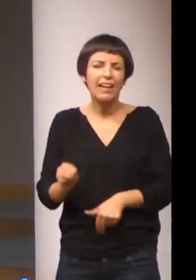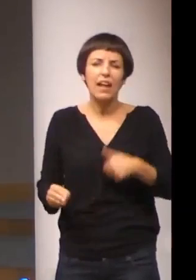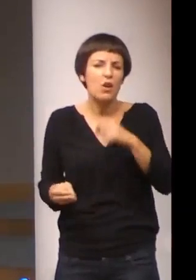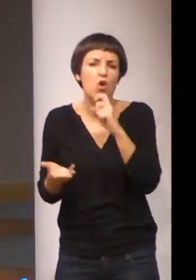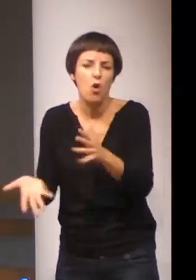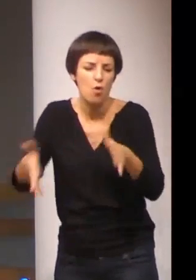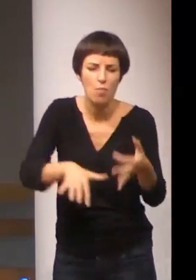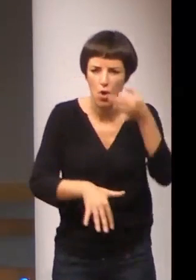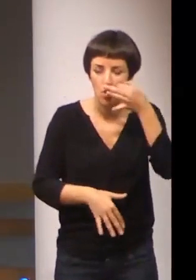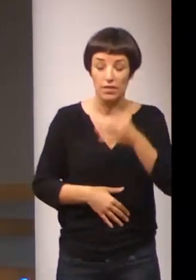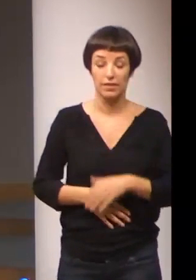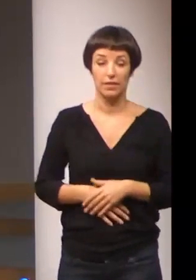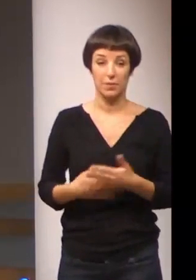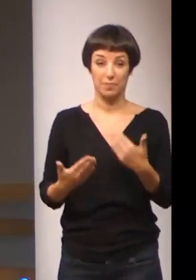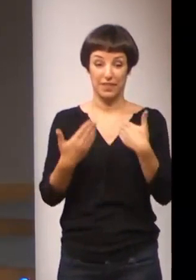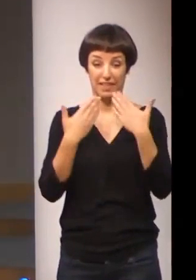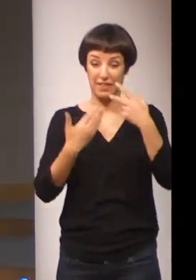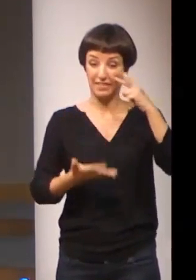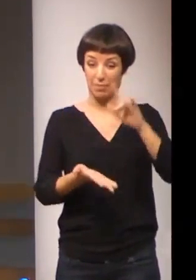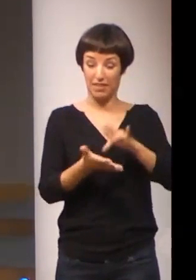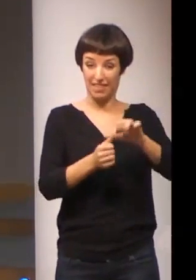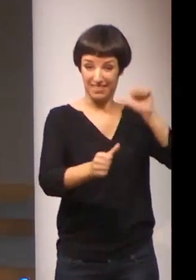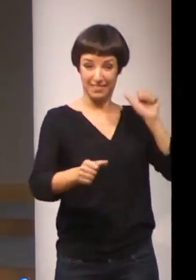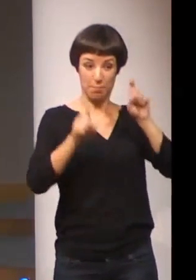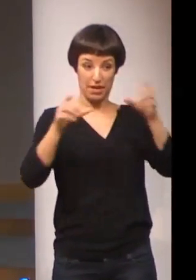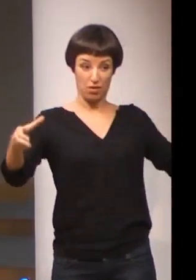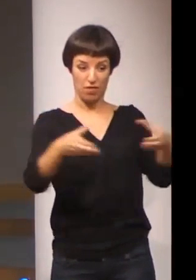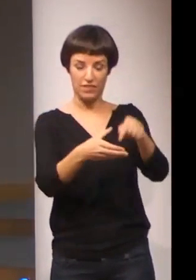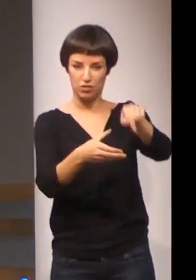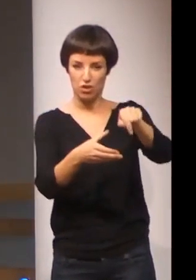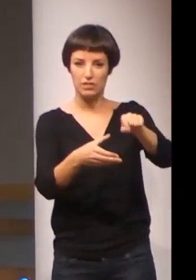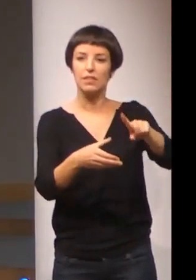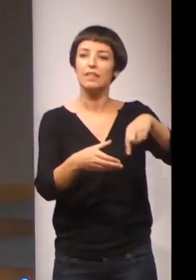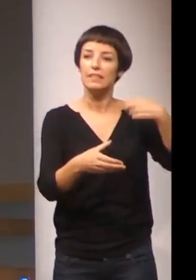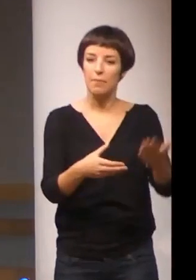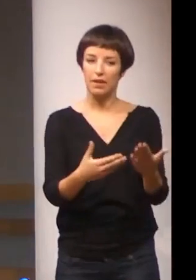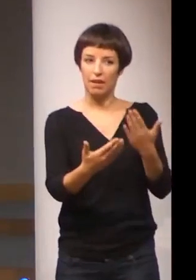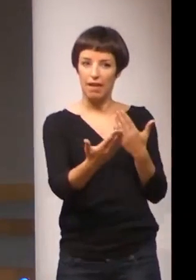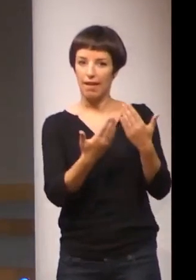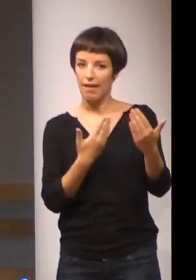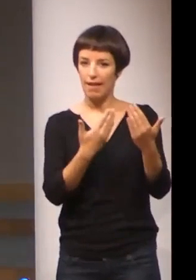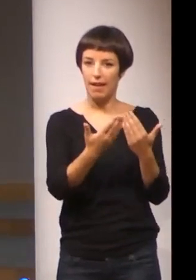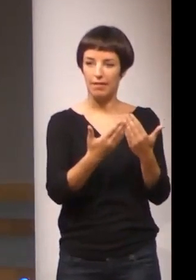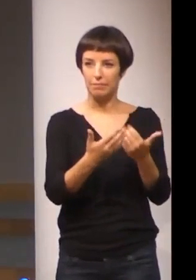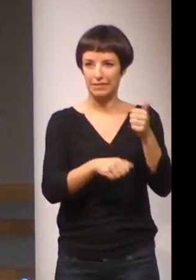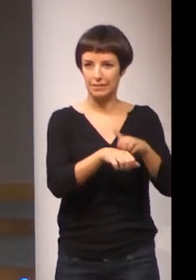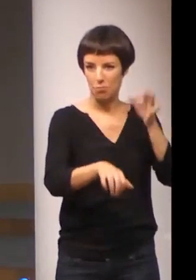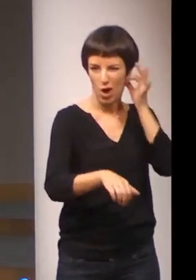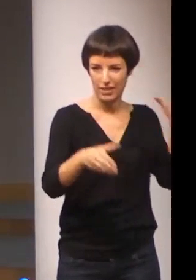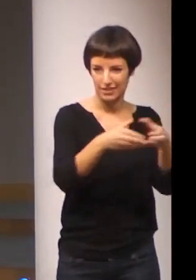a través de la experiencia que hemos tenido con el profesorado y de la relación con ellos, con ellas principalmente,